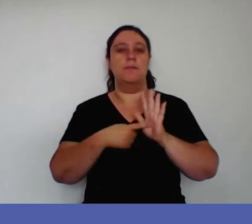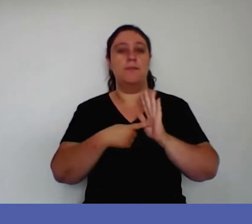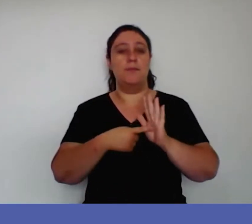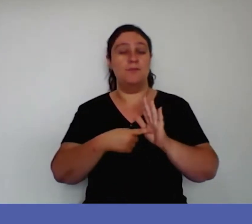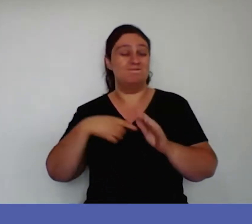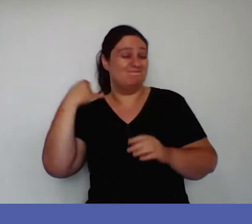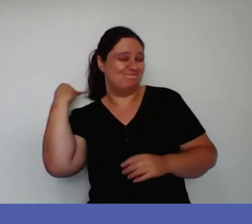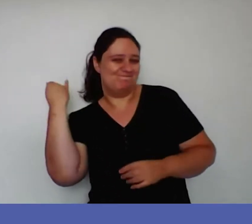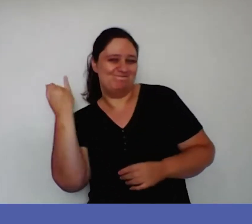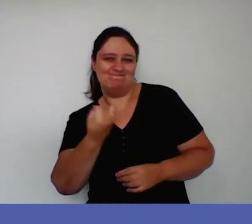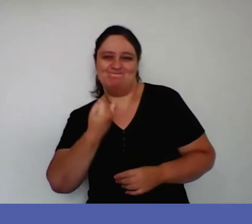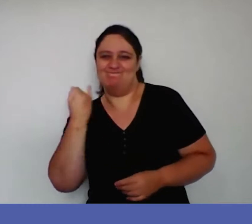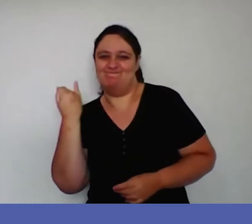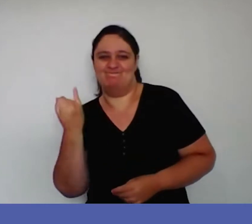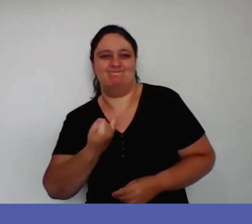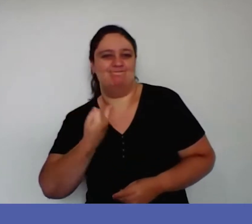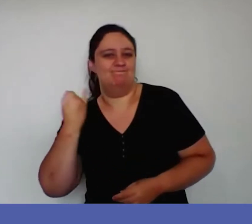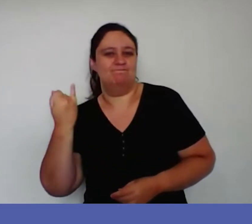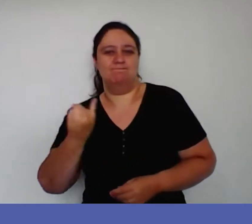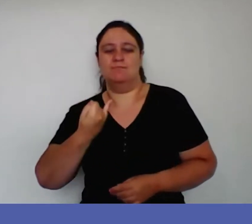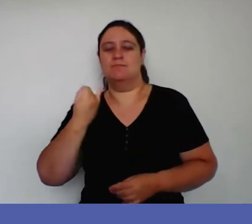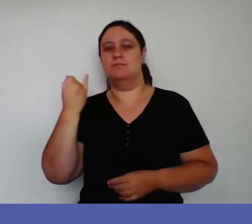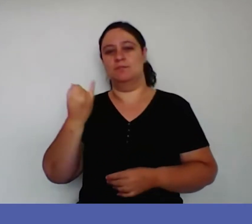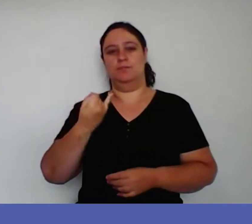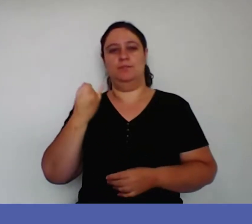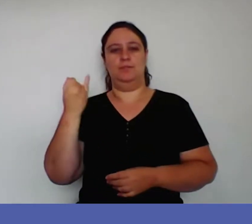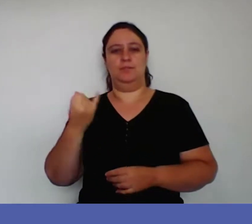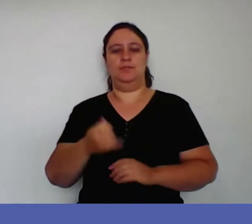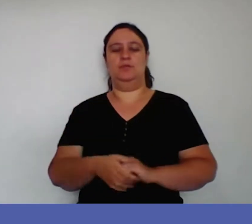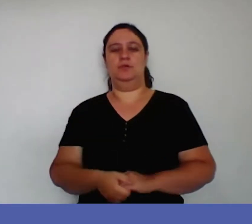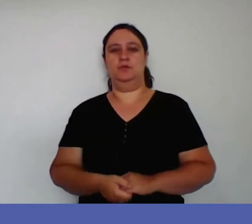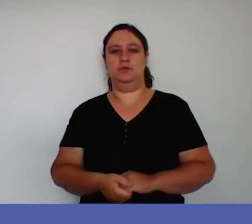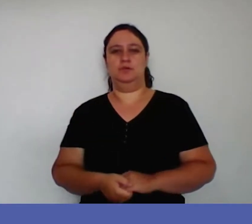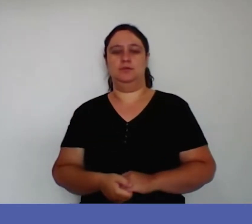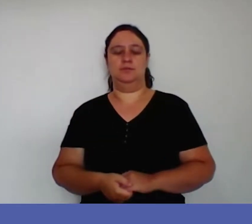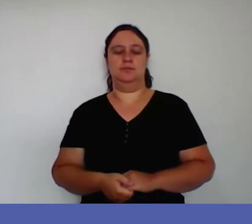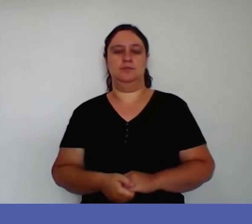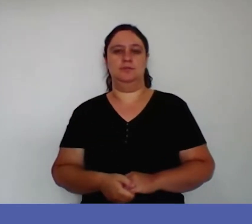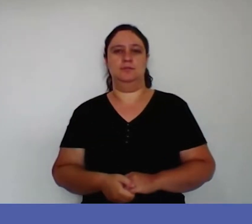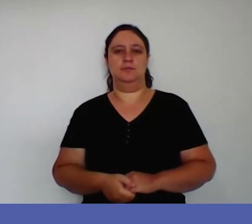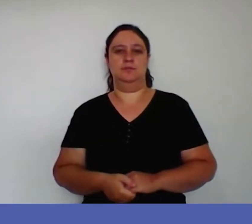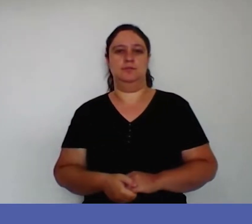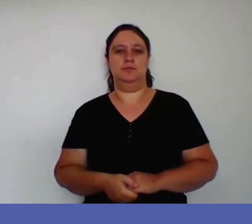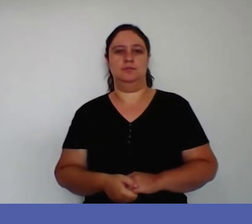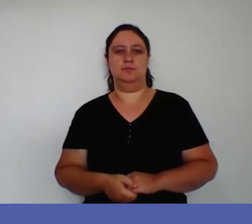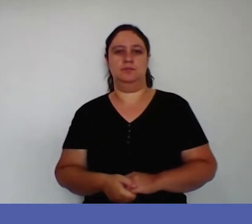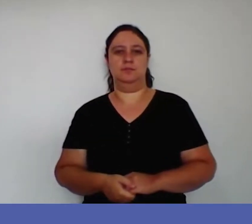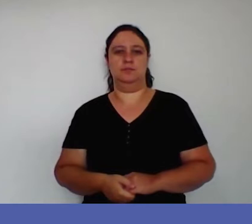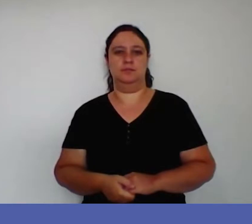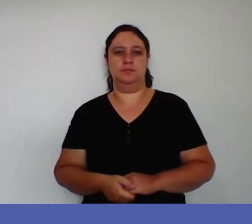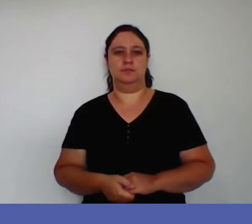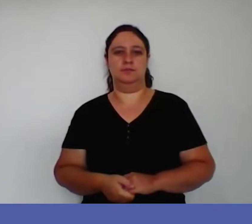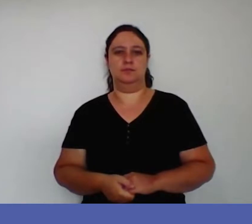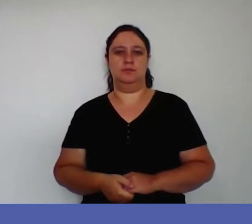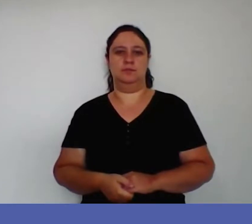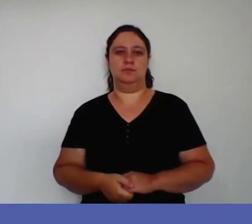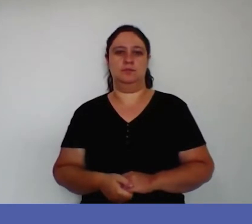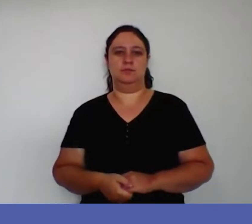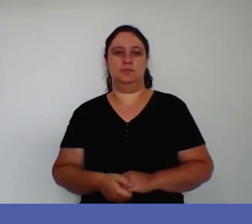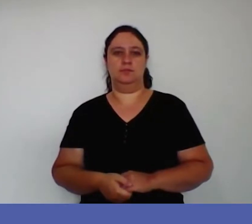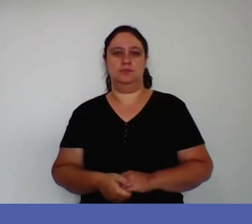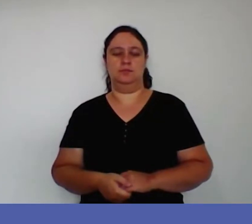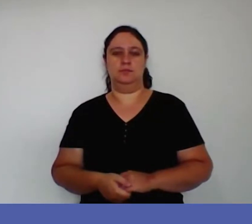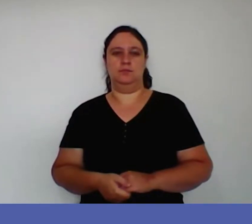importância, outro ponto de inflexão, né? E logo na